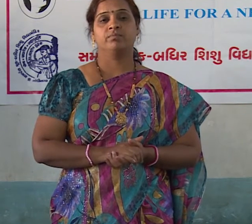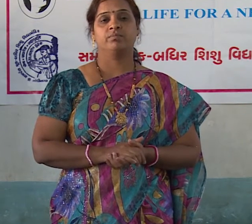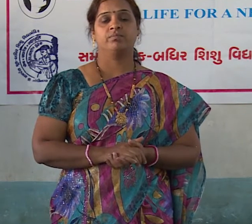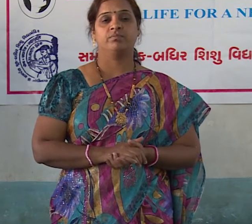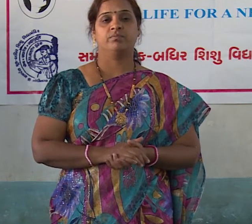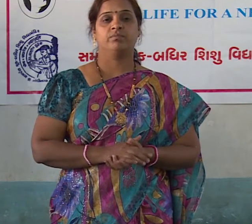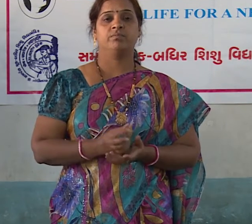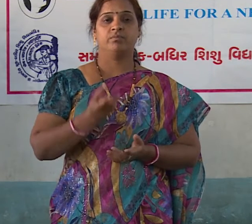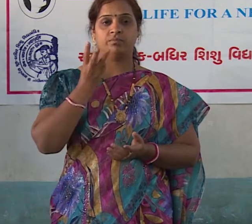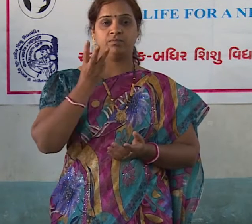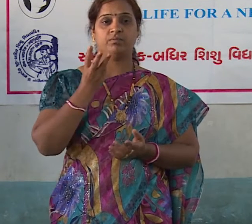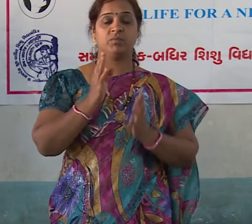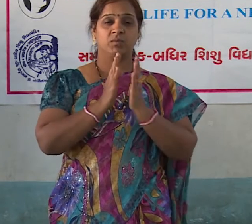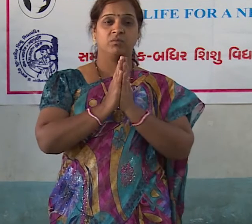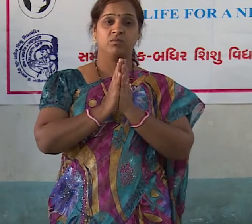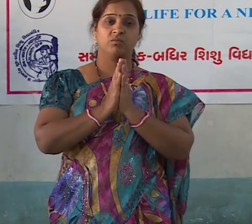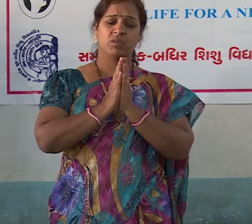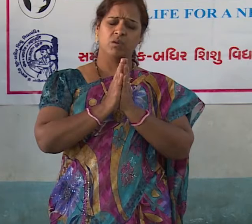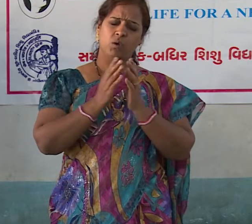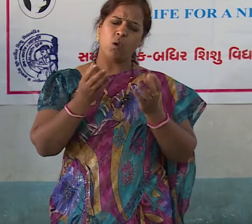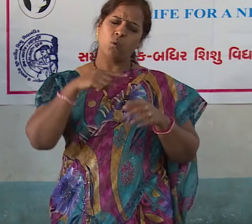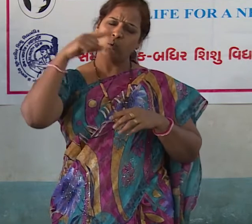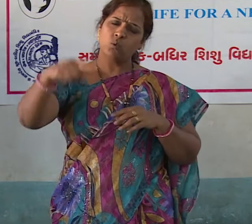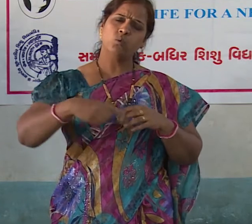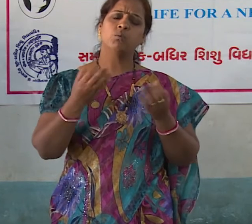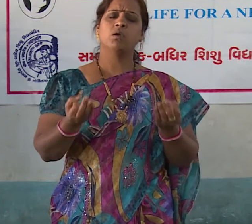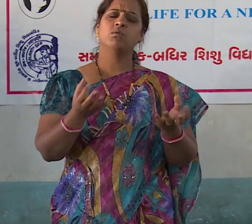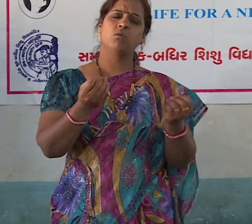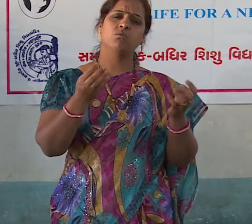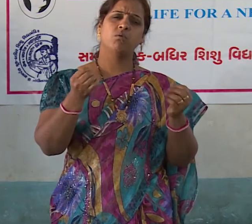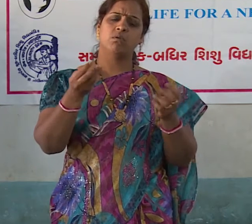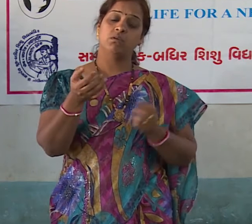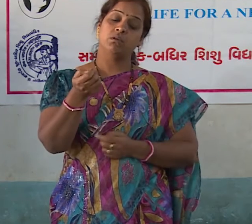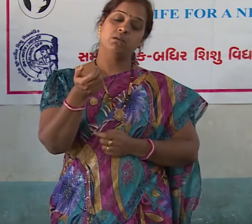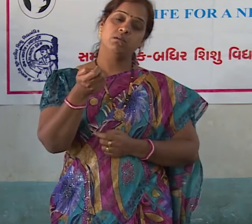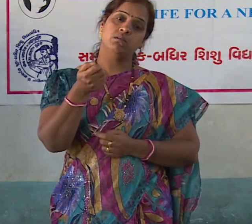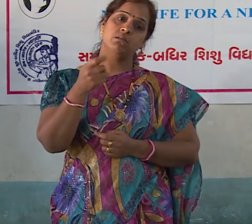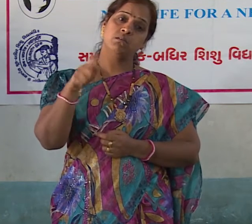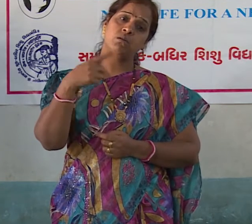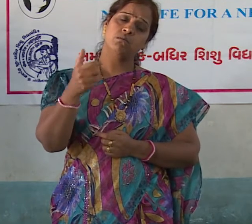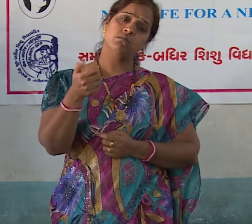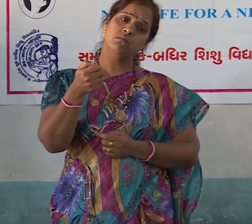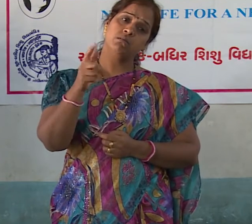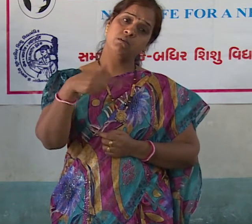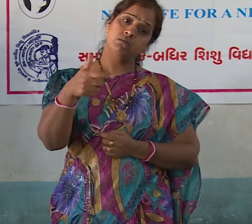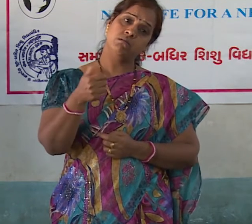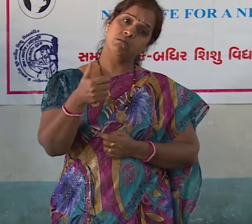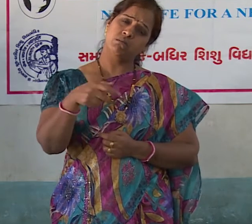ऊपर कुर्बान ही हो गया, भगवान उसे याद करने लगा, भगवान योग लगाने लगा उससे, उसके साथ।